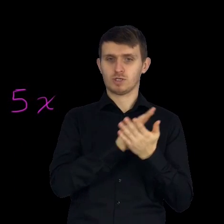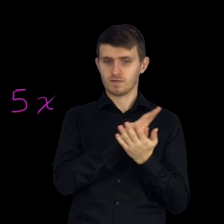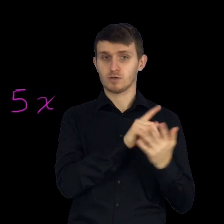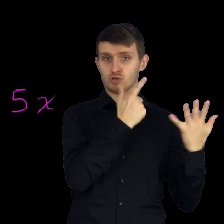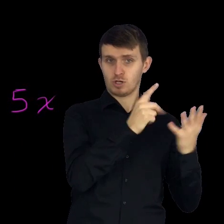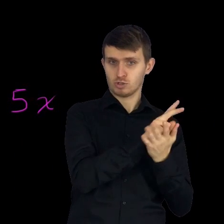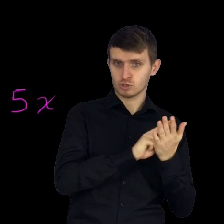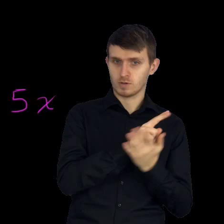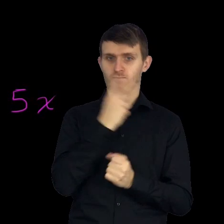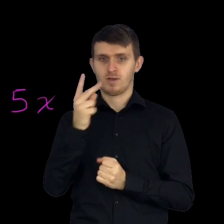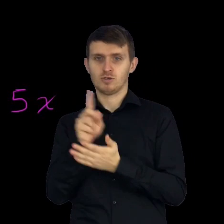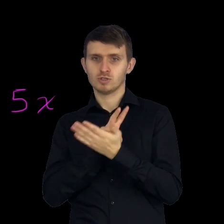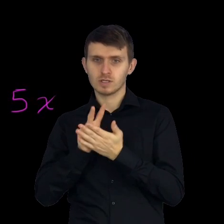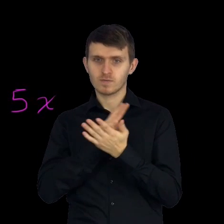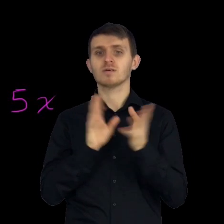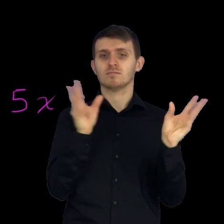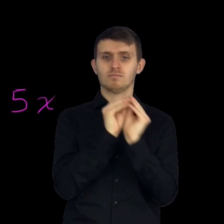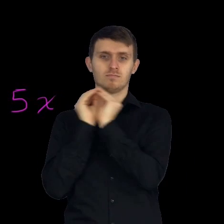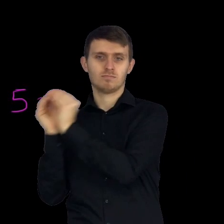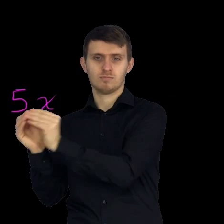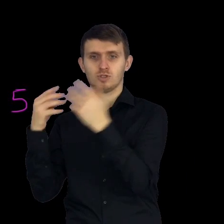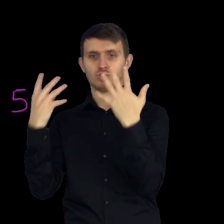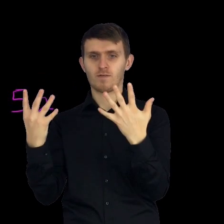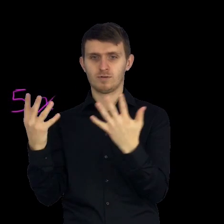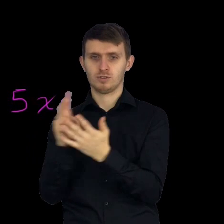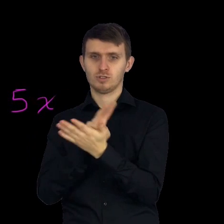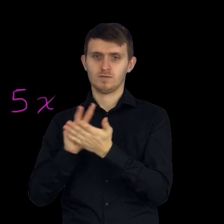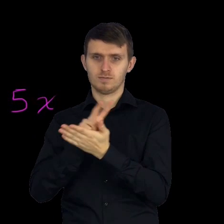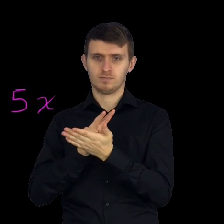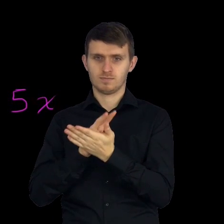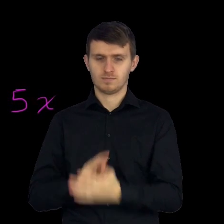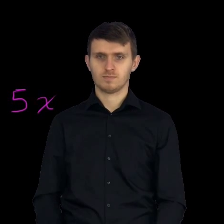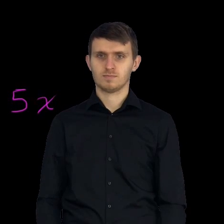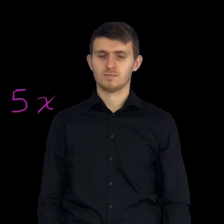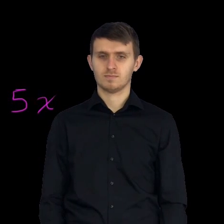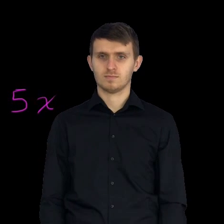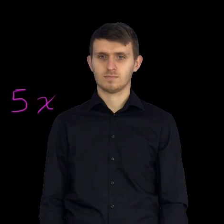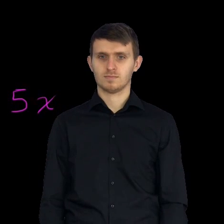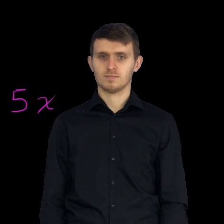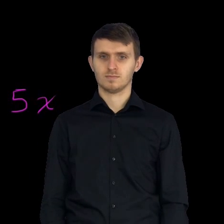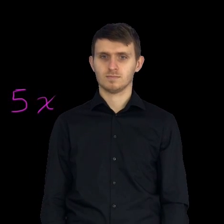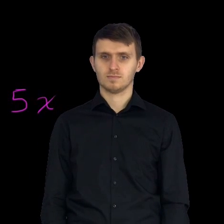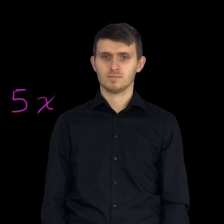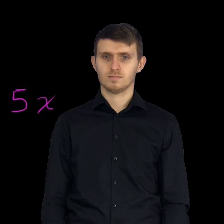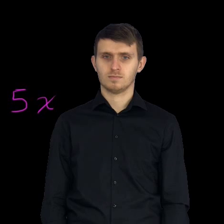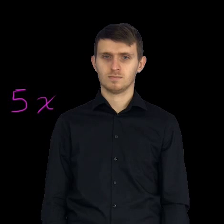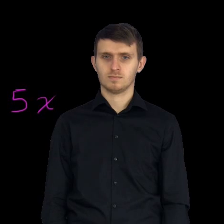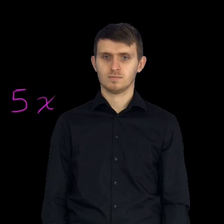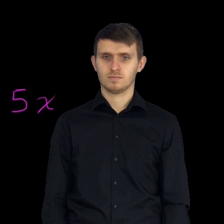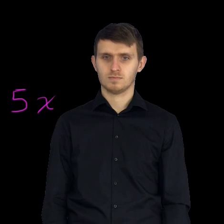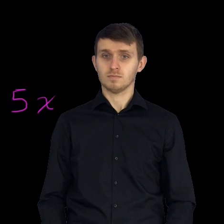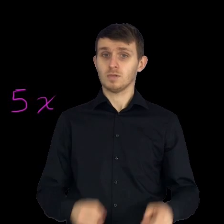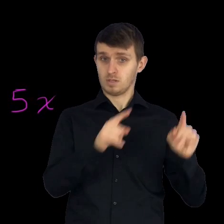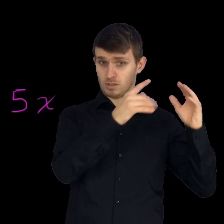śliwki. Siedem śliwek plus dwie śliwki to daje w sumie dziewięć śliwek. Dodać dziewięć śliwek.